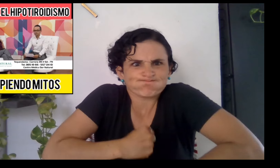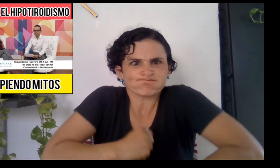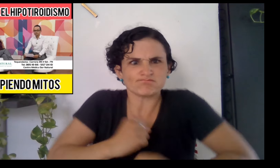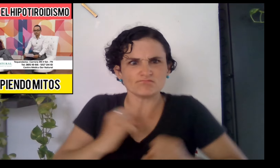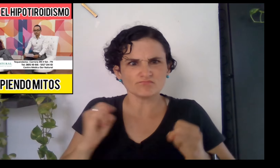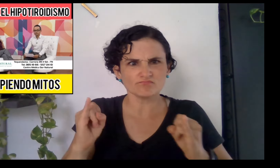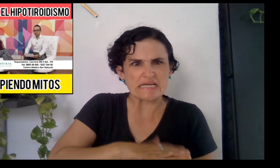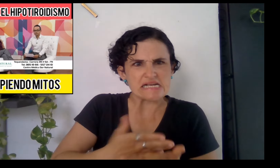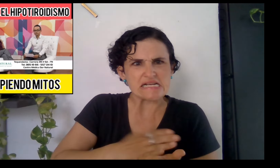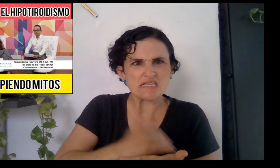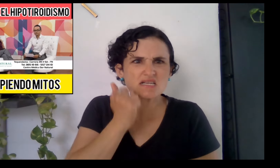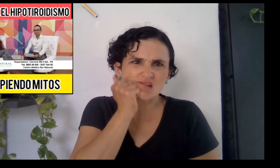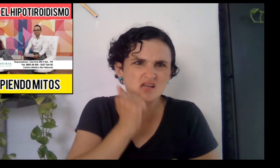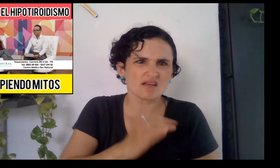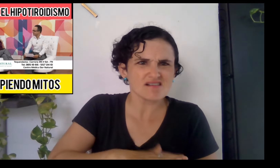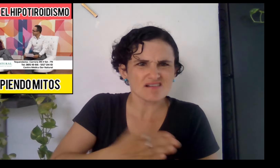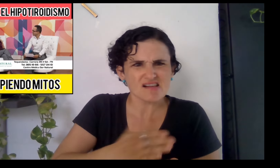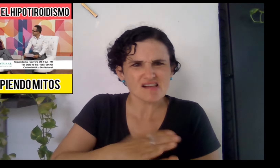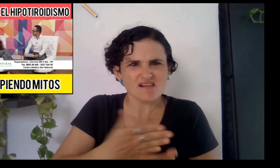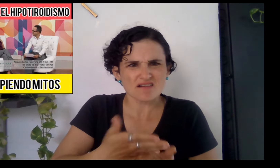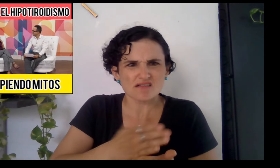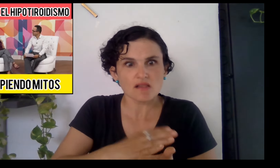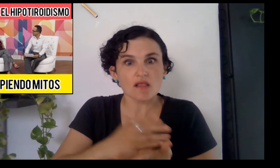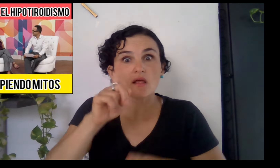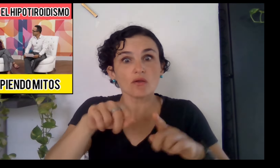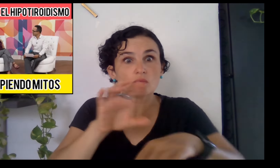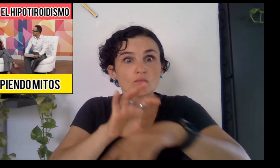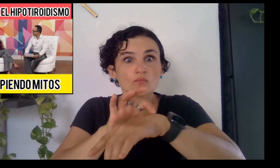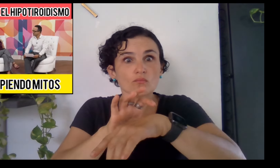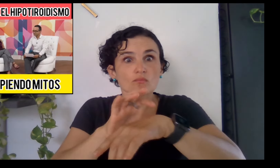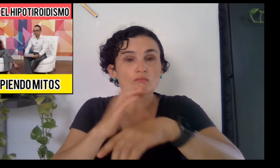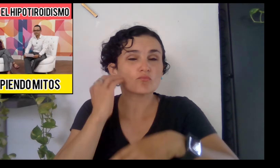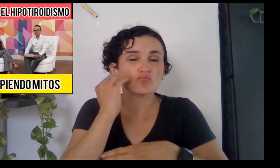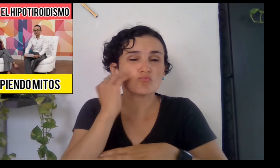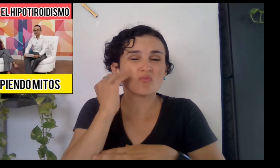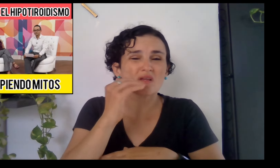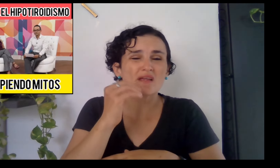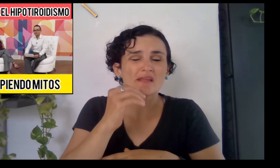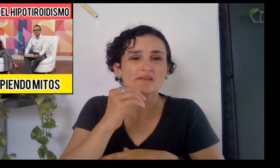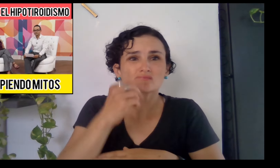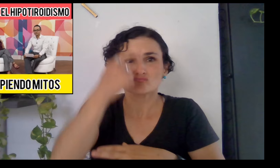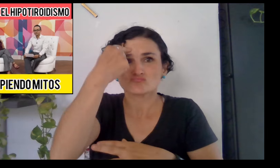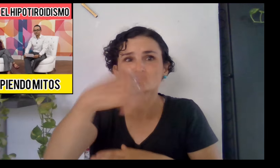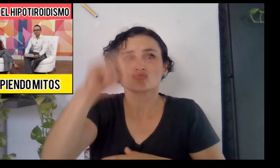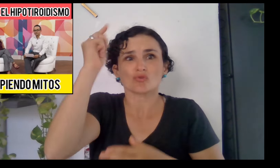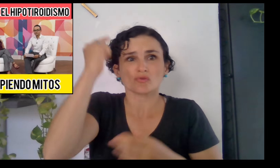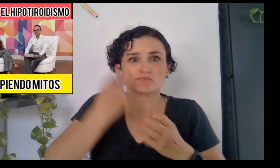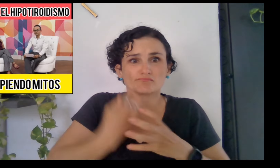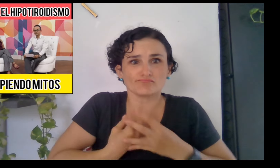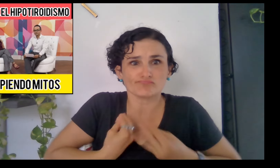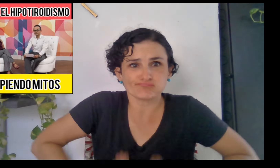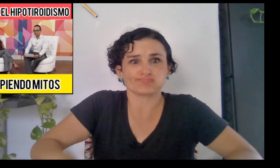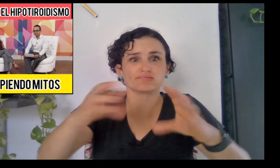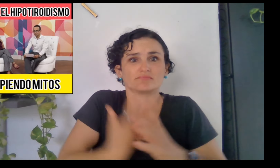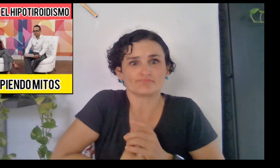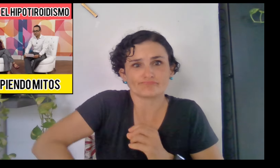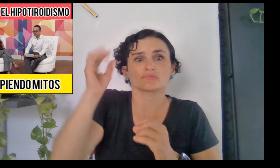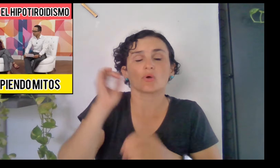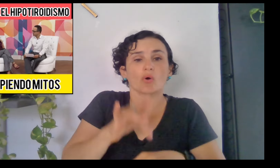menstruación, mujeres que tienen durante los embarazos problemas porque tienen amenazas de aborto o amenazas de partos prematuros o tienen